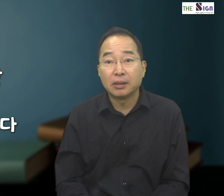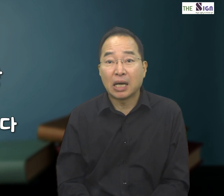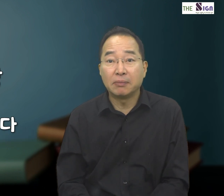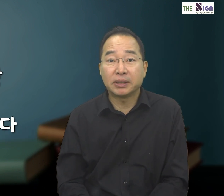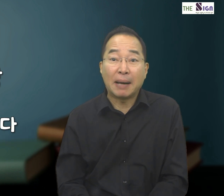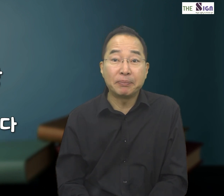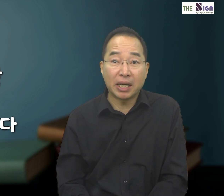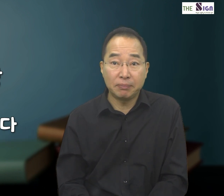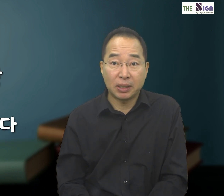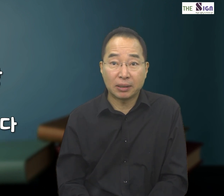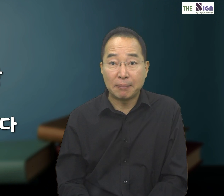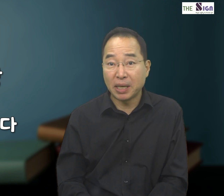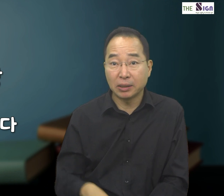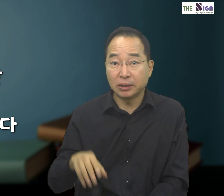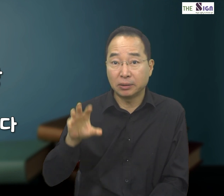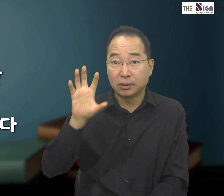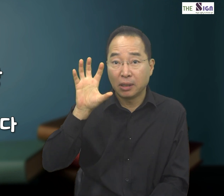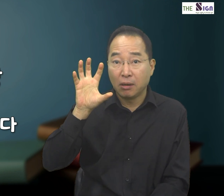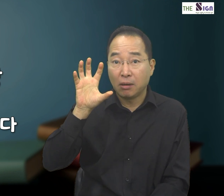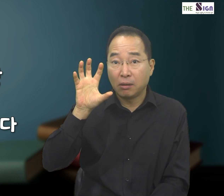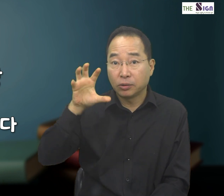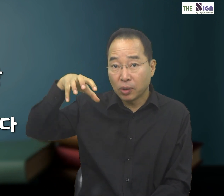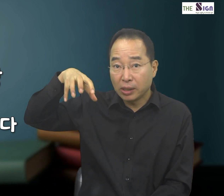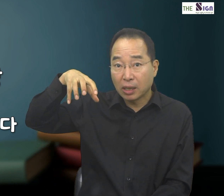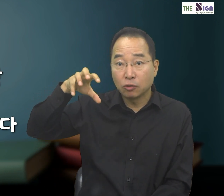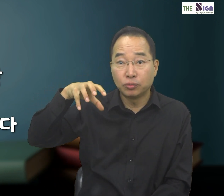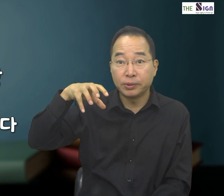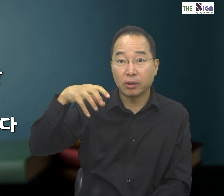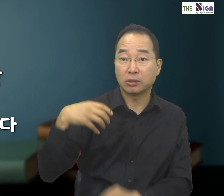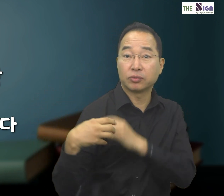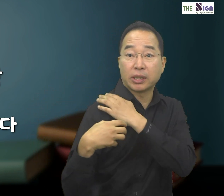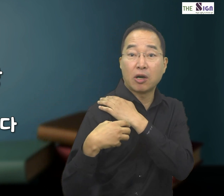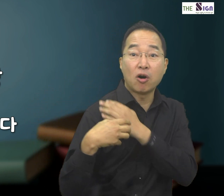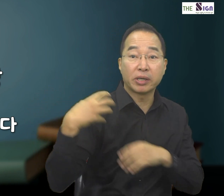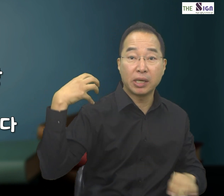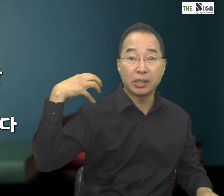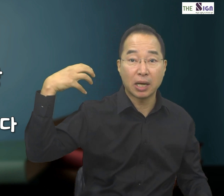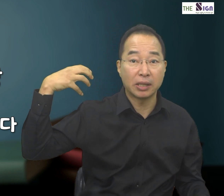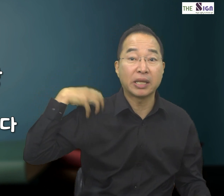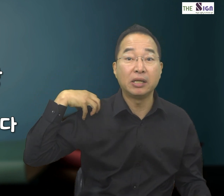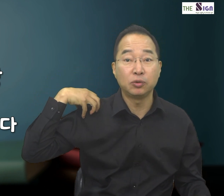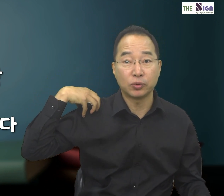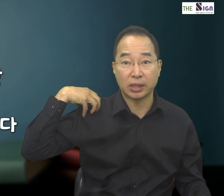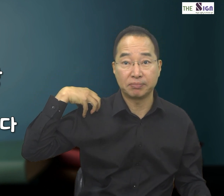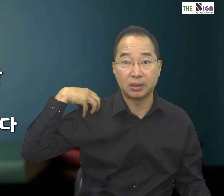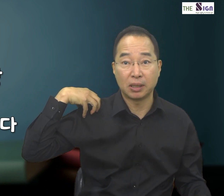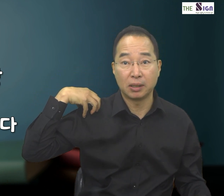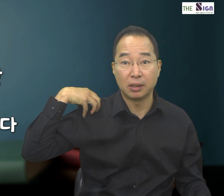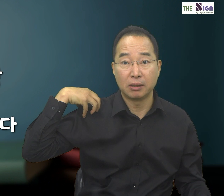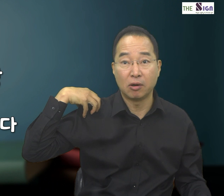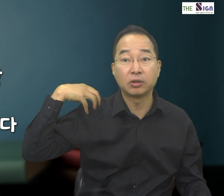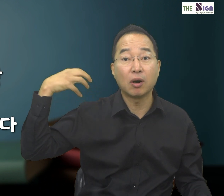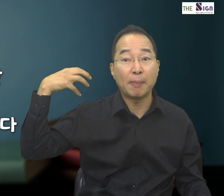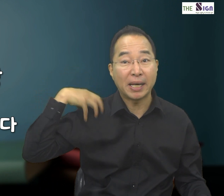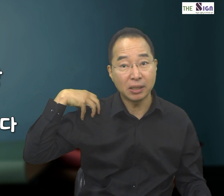다음은 담당입니다. 담당은 손가락을 약간 구부려 가지고 자기 어깨에다가 대는 동작입니다. 어떤 걸 맞는